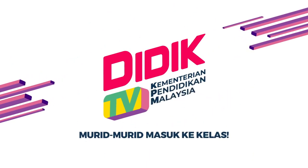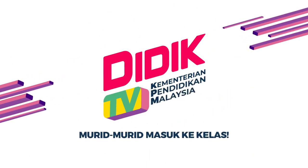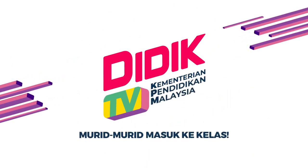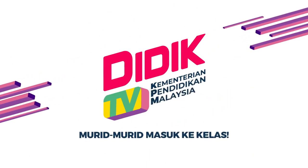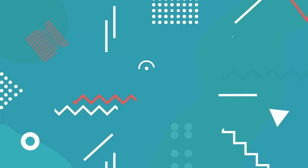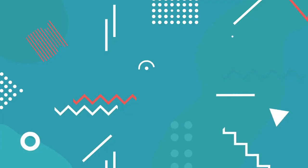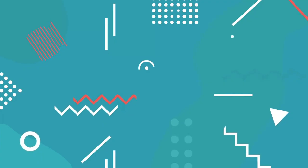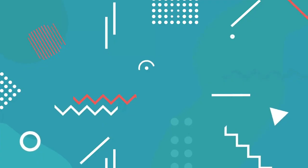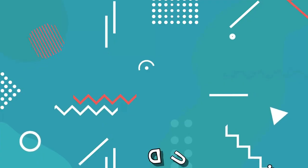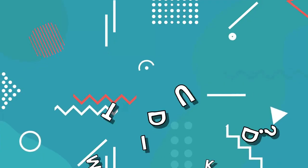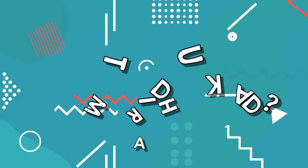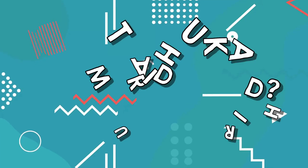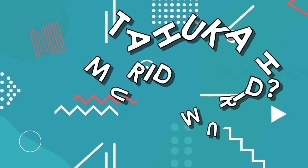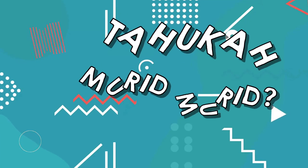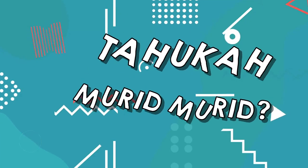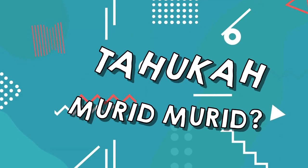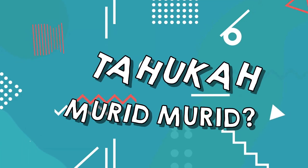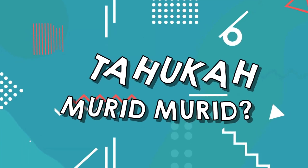KPM.